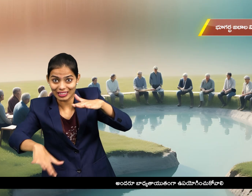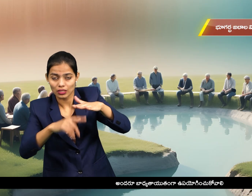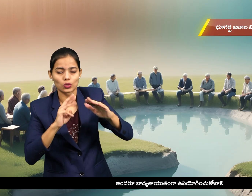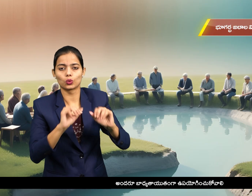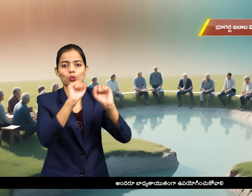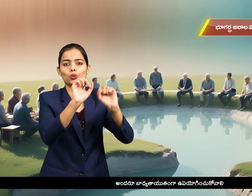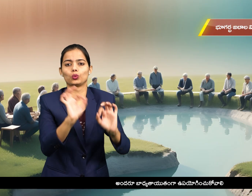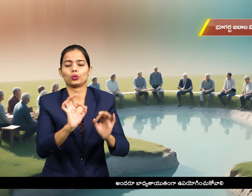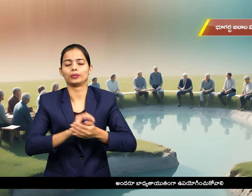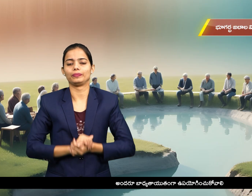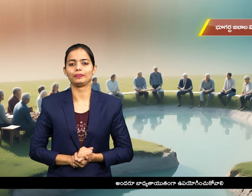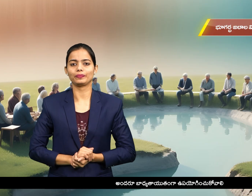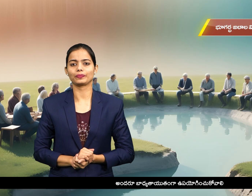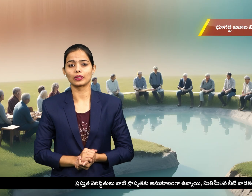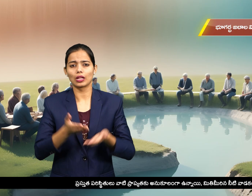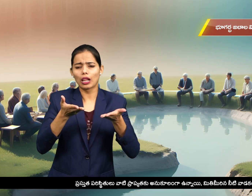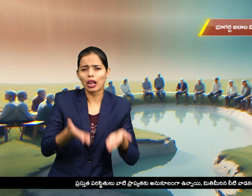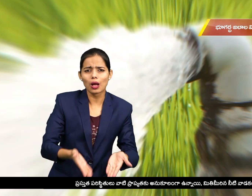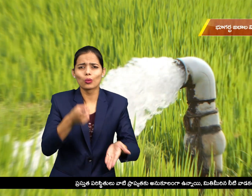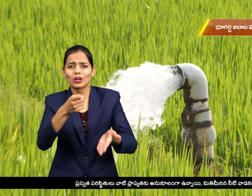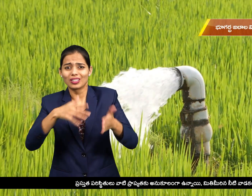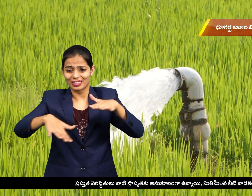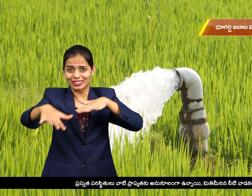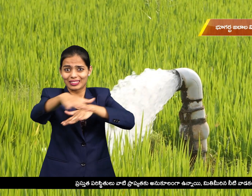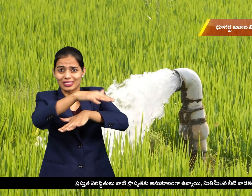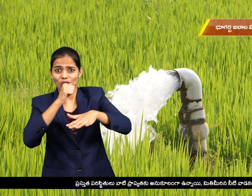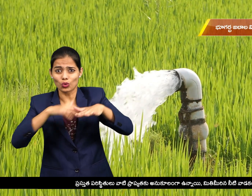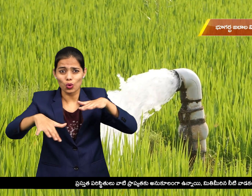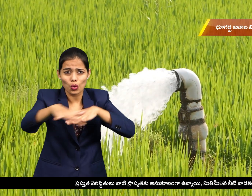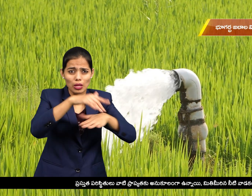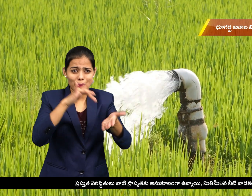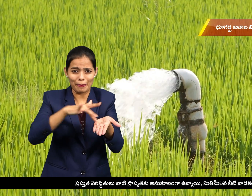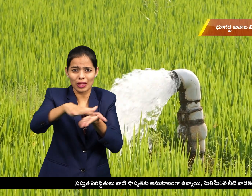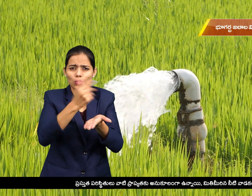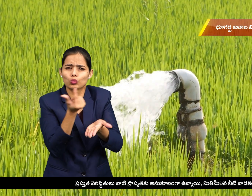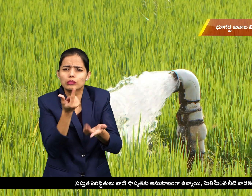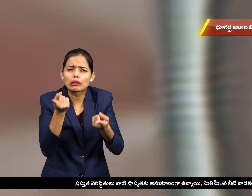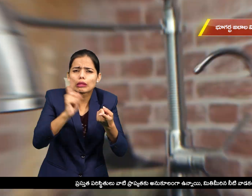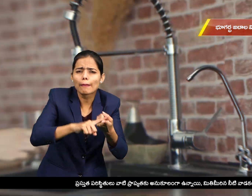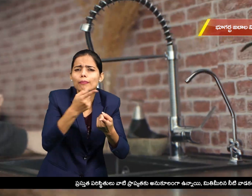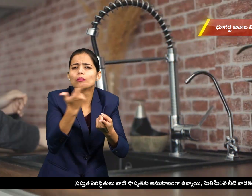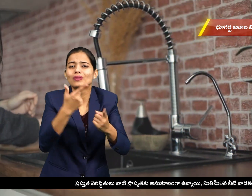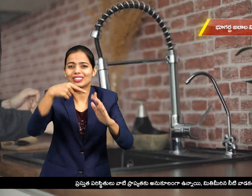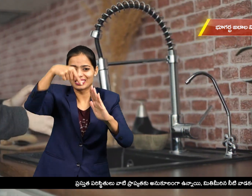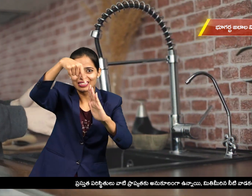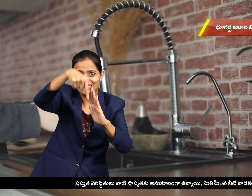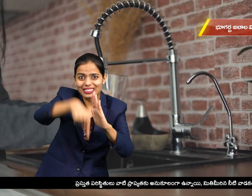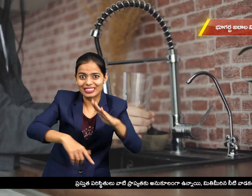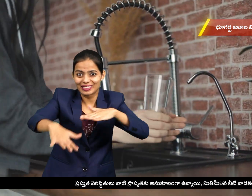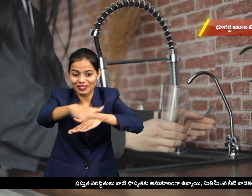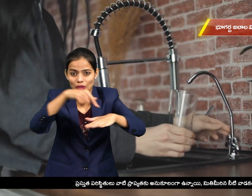బాధ్యతాయుతంగా ఉపయోగించుకోవాలి. ప్రస్తుత పరిస్థితులు వాటి ప్రాప్యతకు అనుకూలంగా